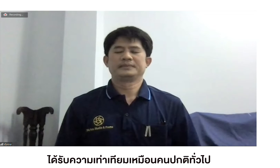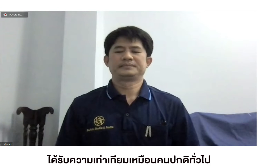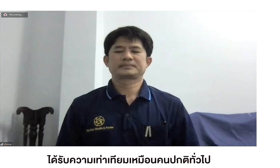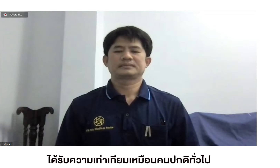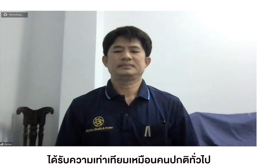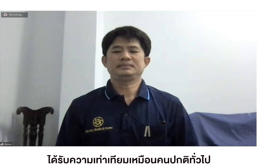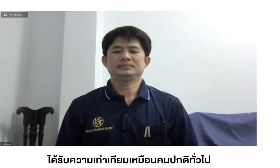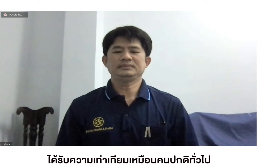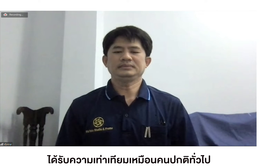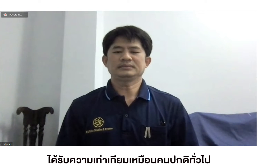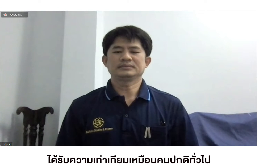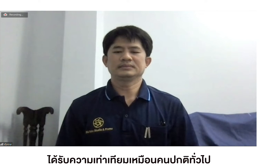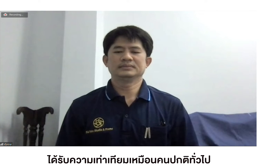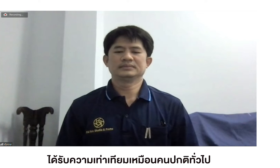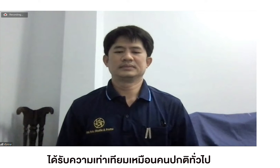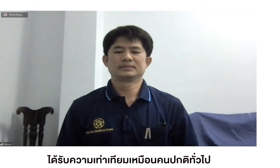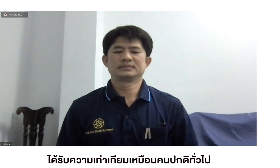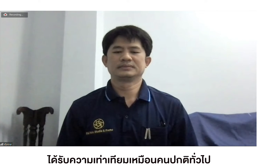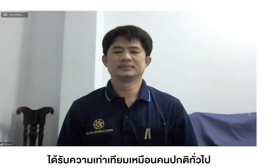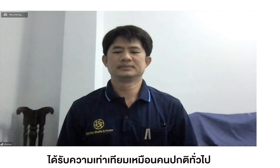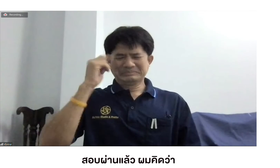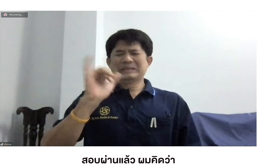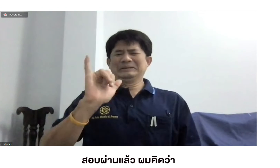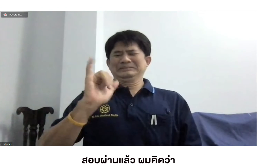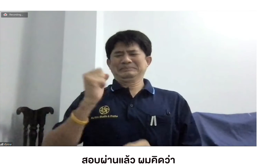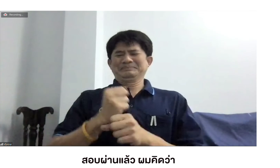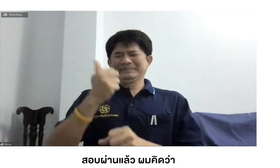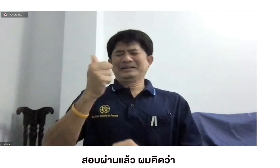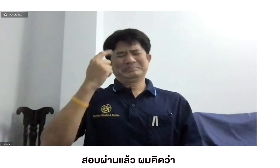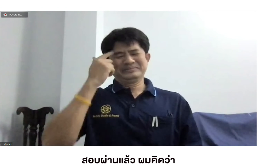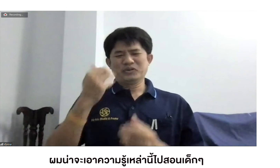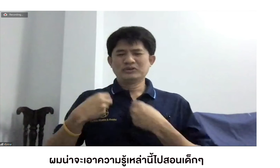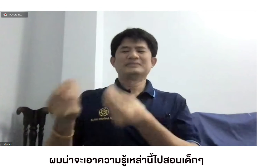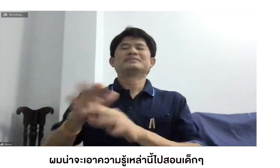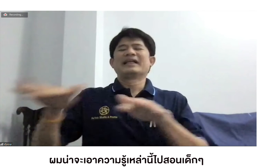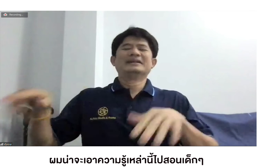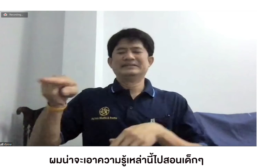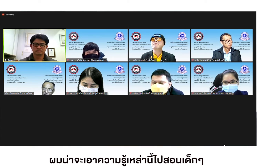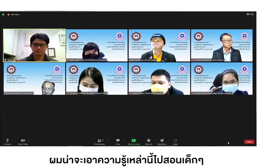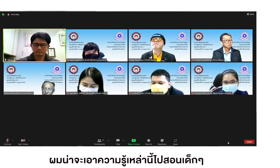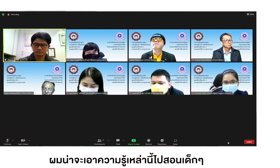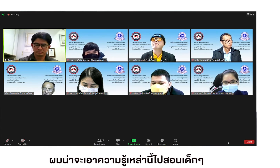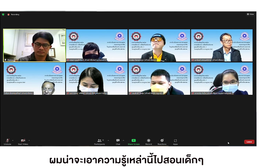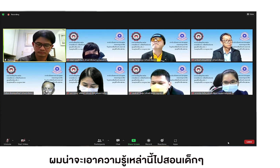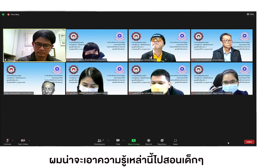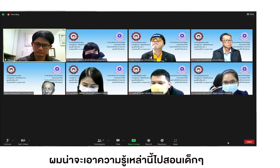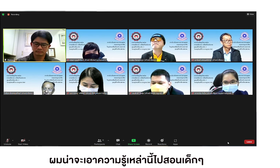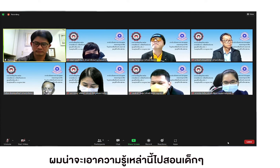ติเหมือนคนปกติทั่วไปเลยครับสอบผ่านแล้วผมคิดว่าผมก็น่าจะเอาในการ